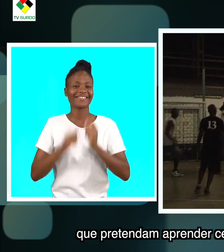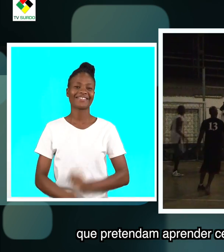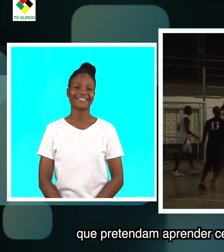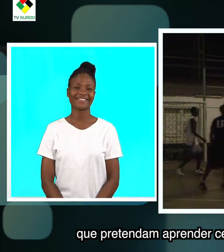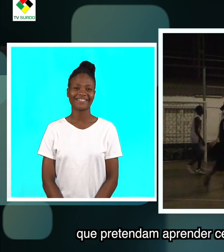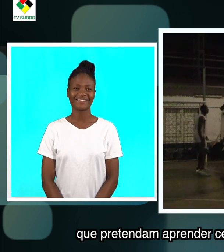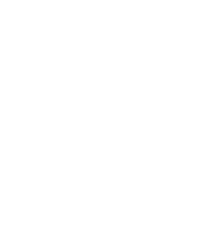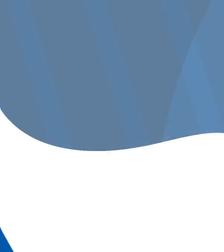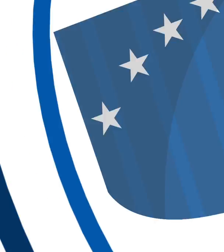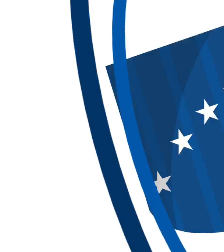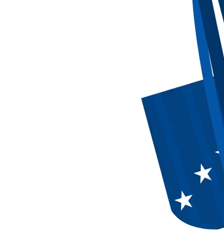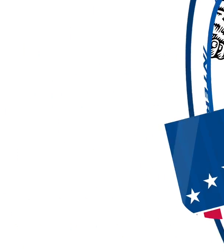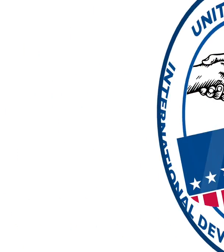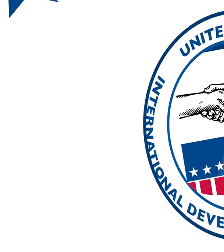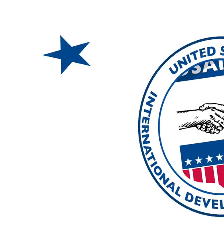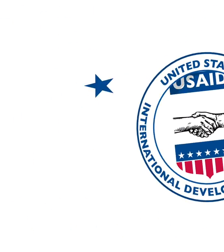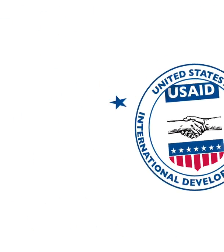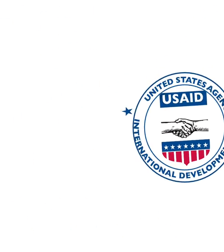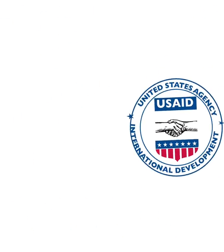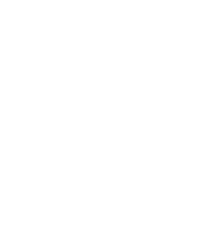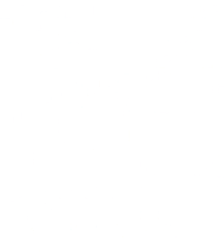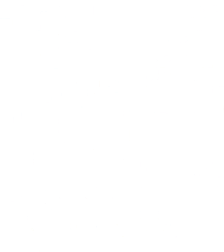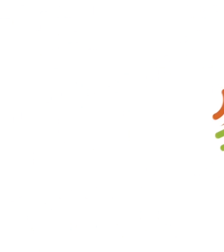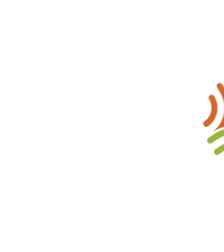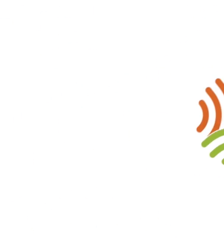técnicas que ele domina. A CIDADE BROTHER